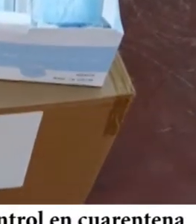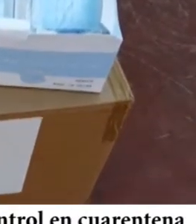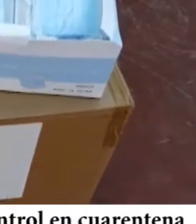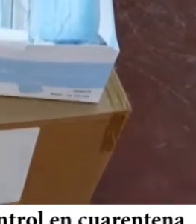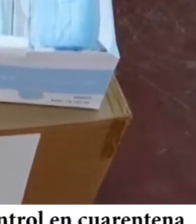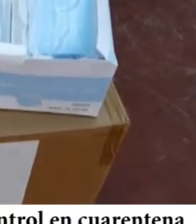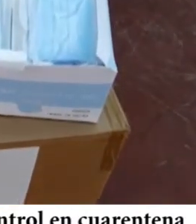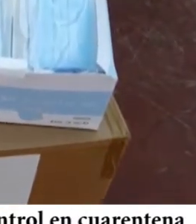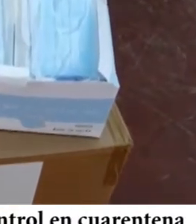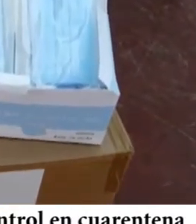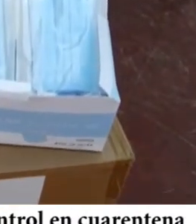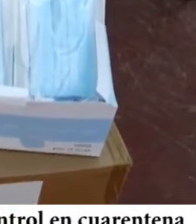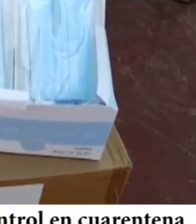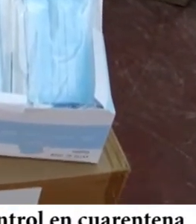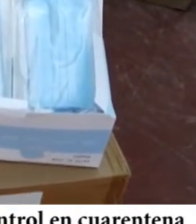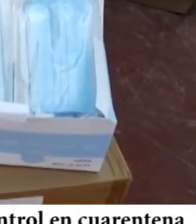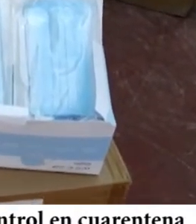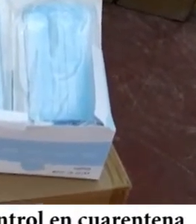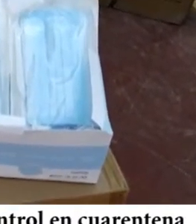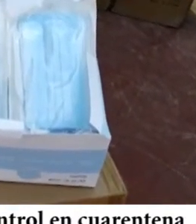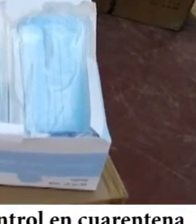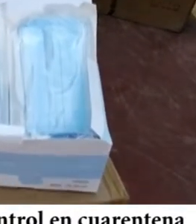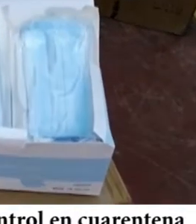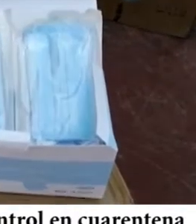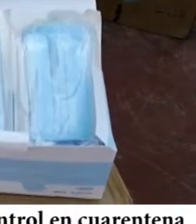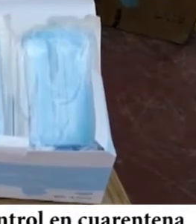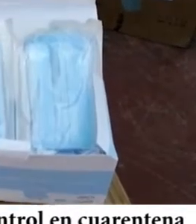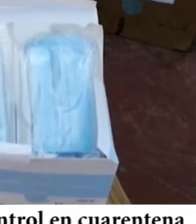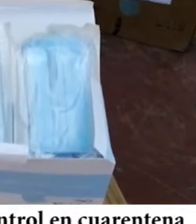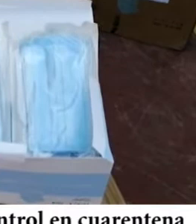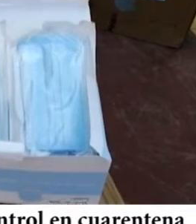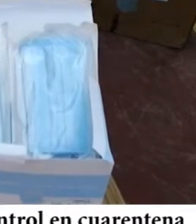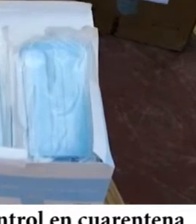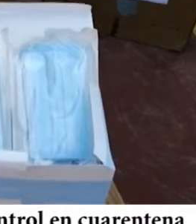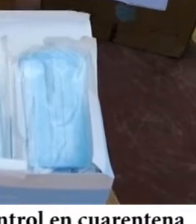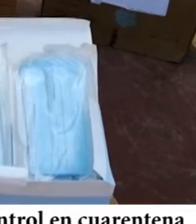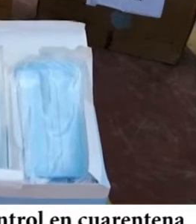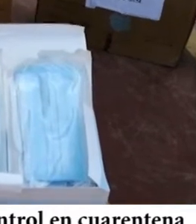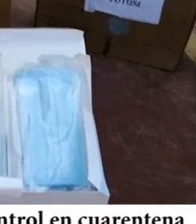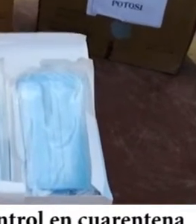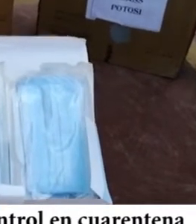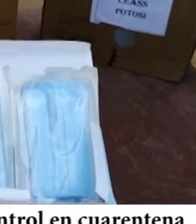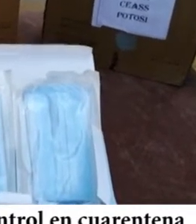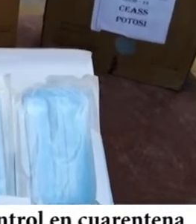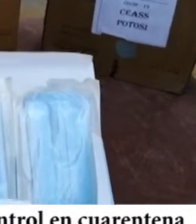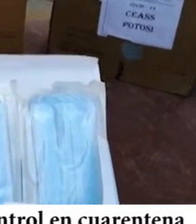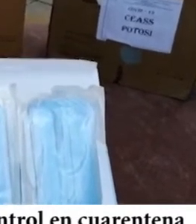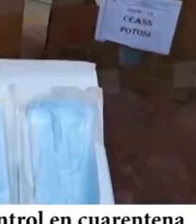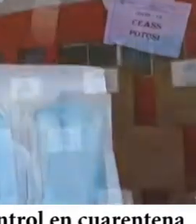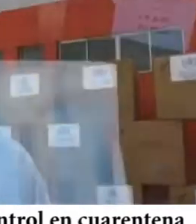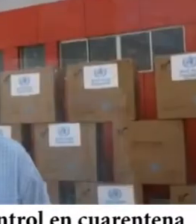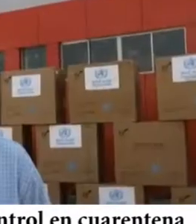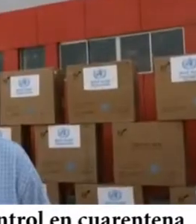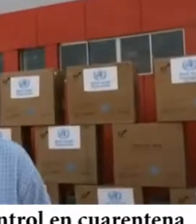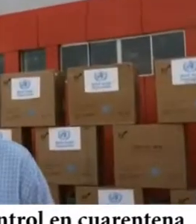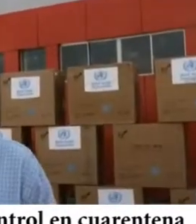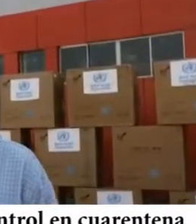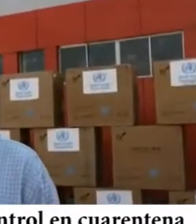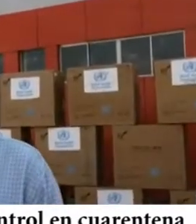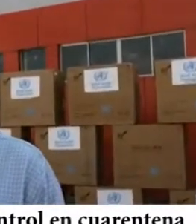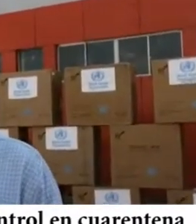insumos, medicamentos y otros que son muy importantes. Por lo tanto, vamos a seguir trabajando, es nuestra obligación, es nuestro deber y